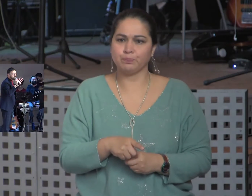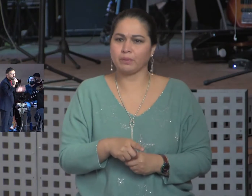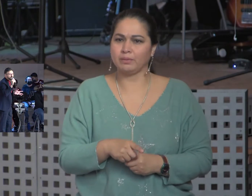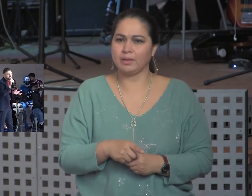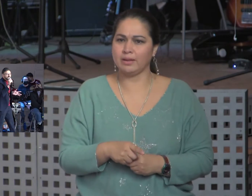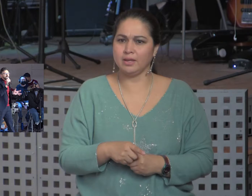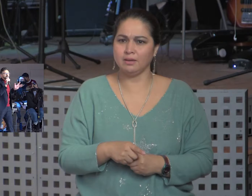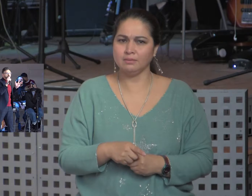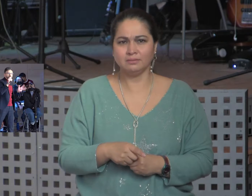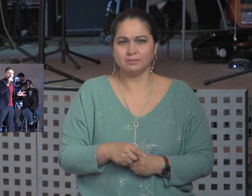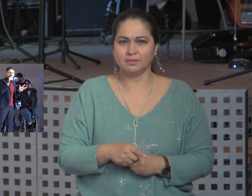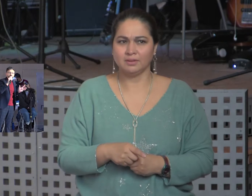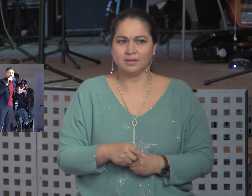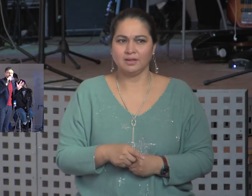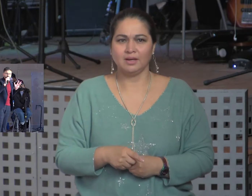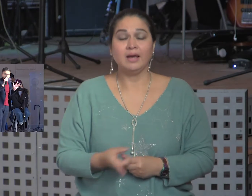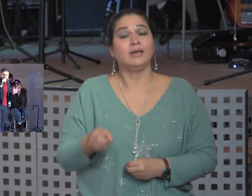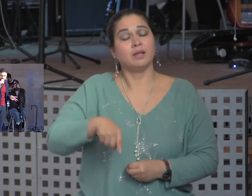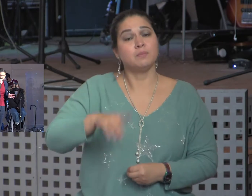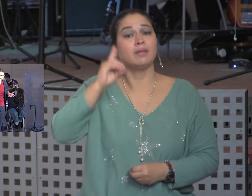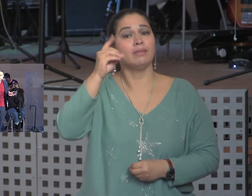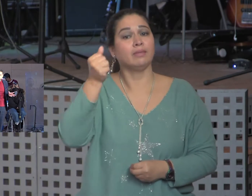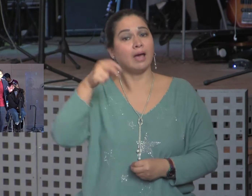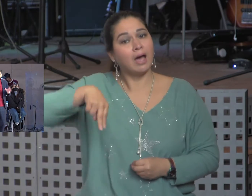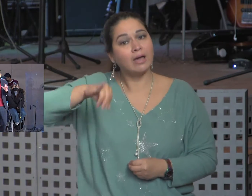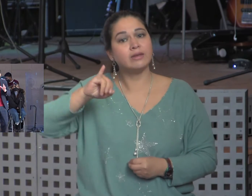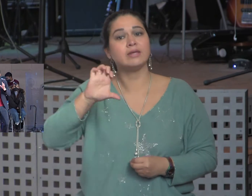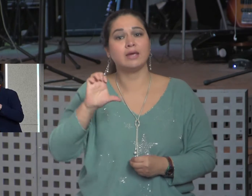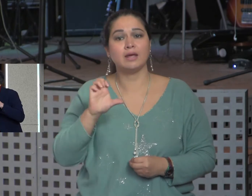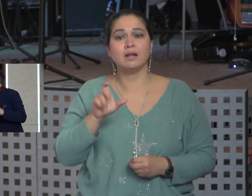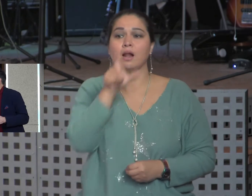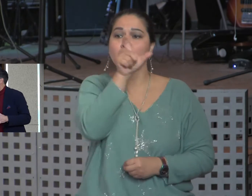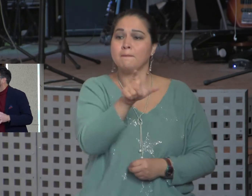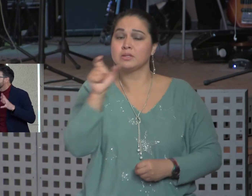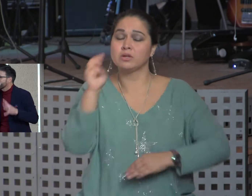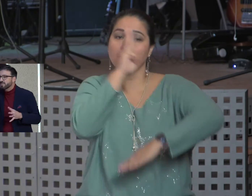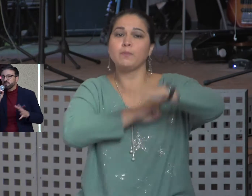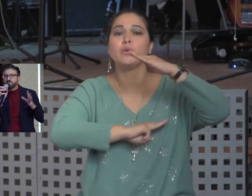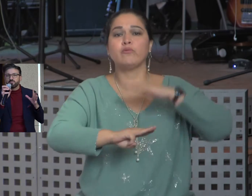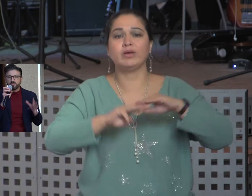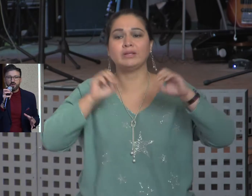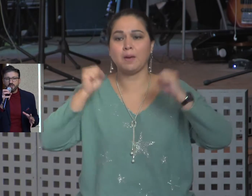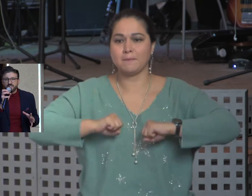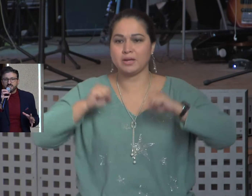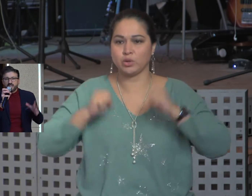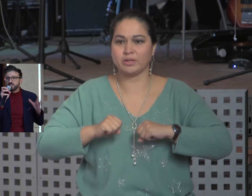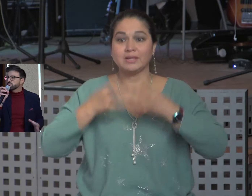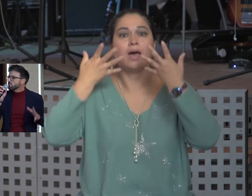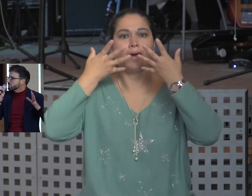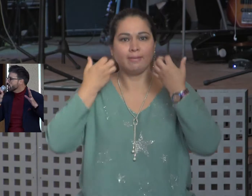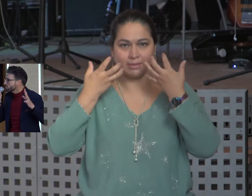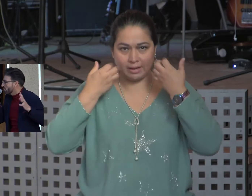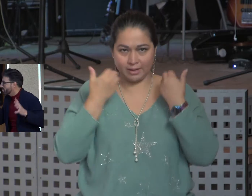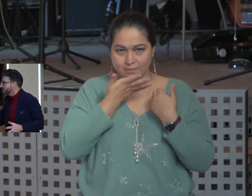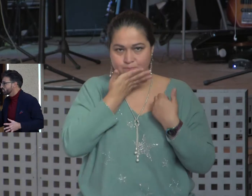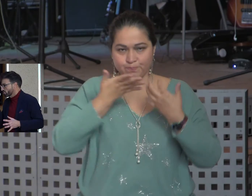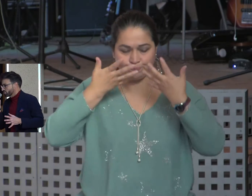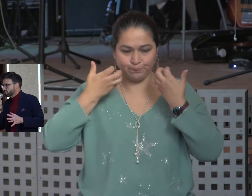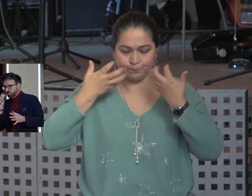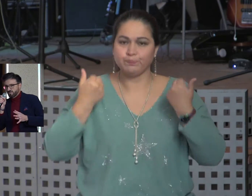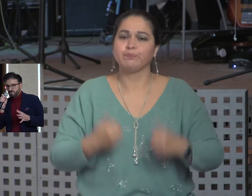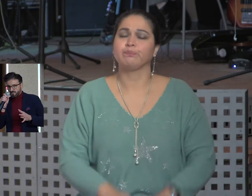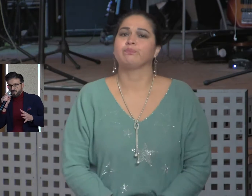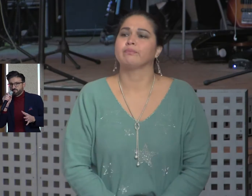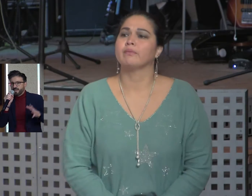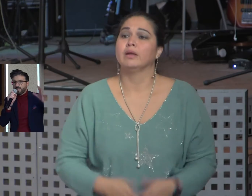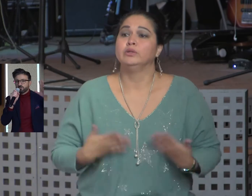era un profeta muy especial. Principalmente muy especial porque vivió en uno de los